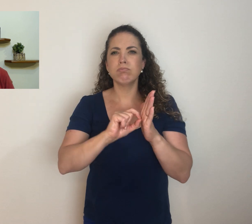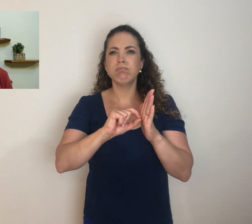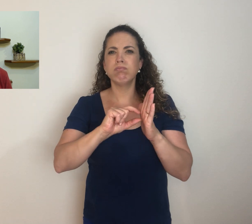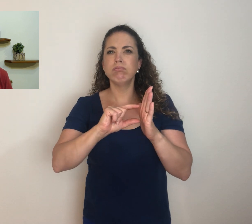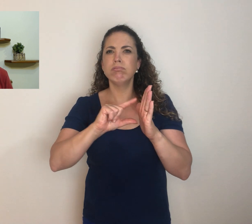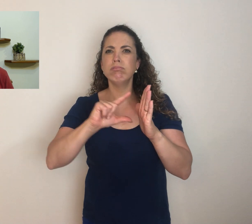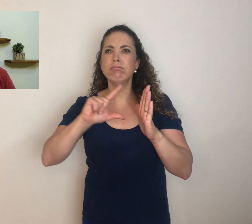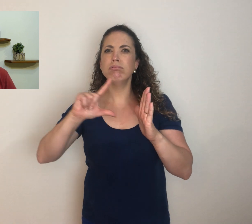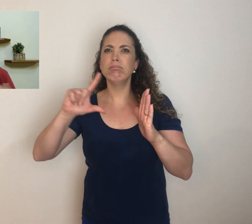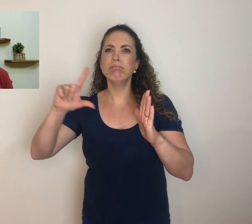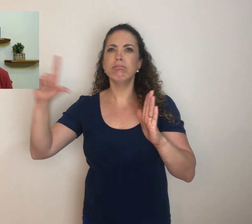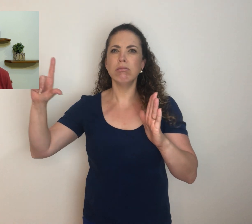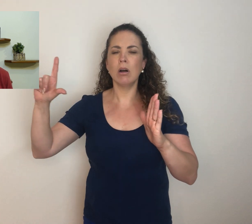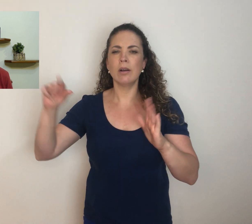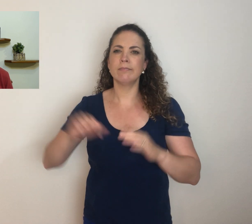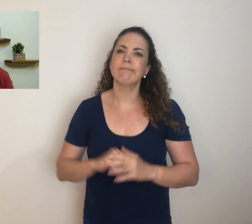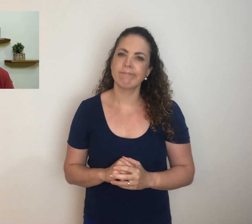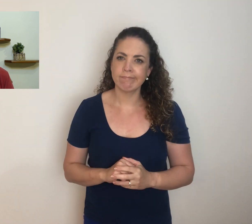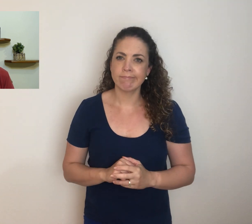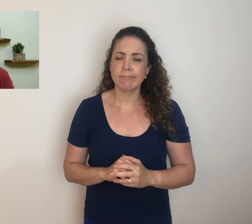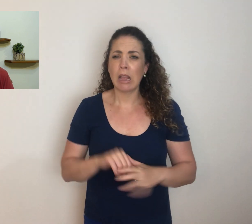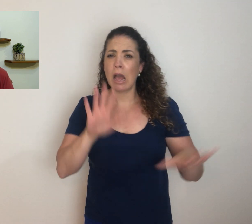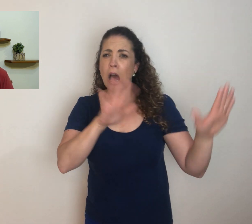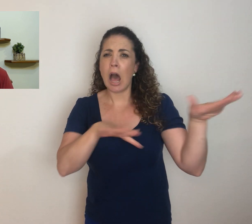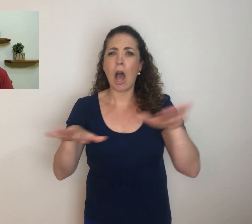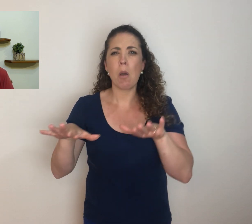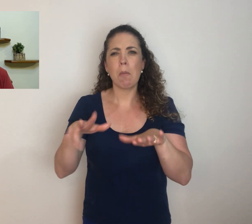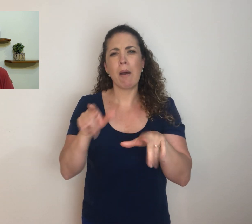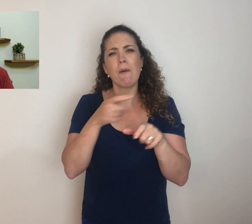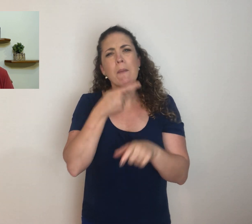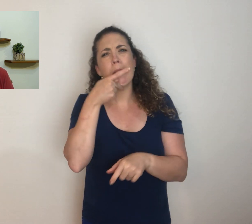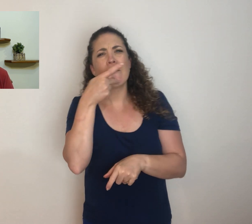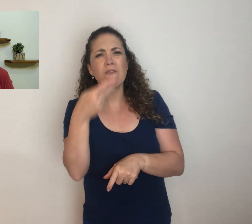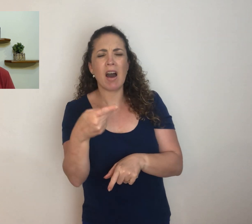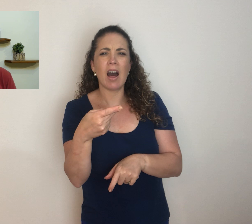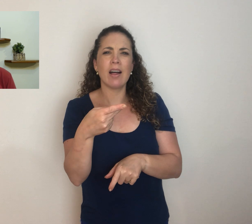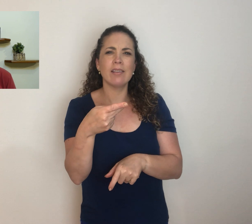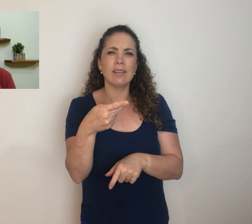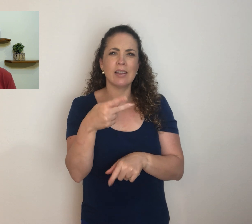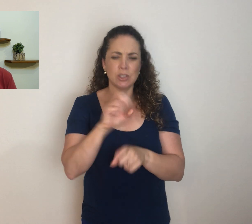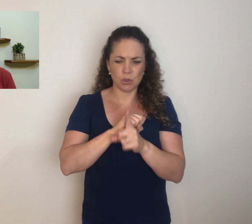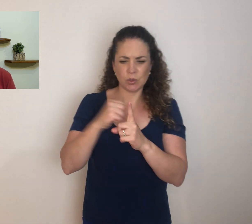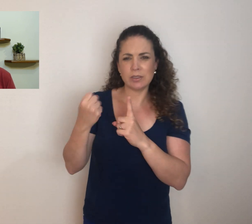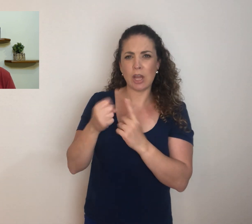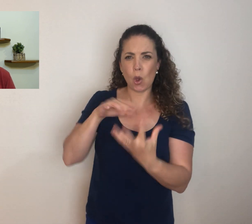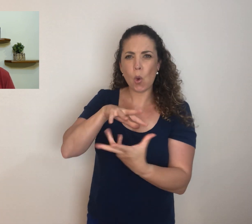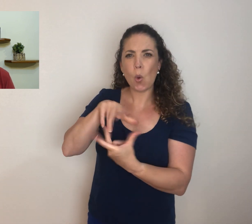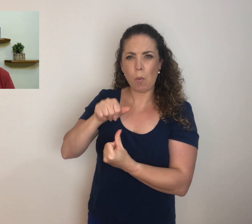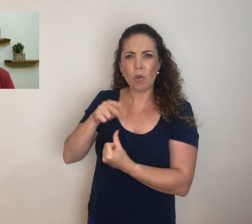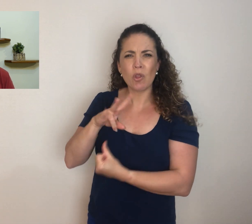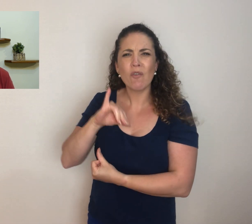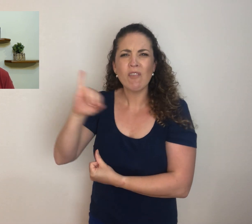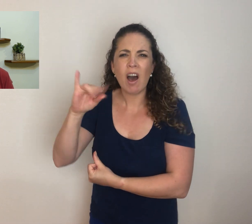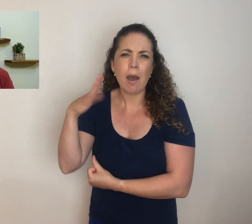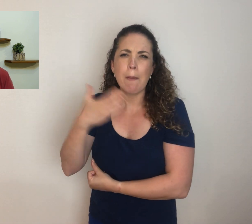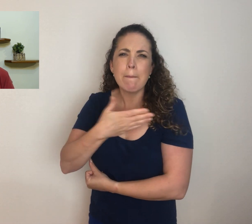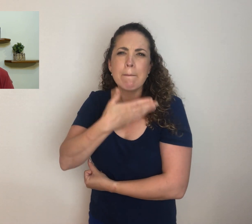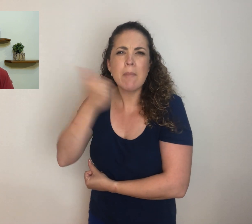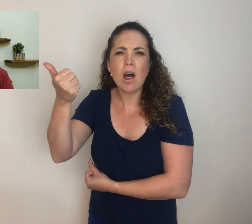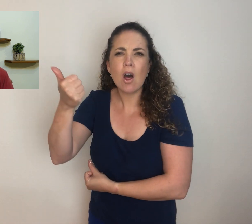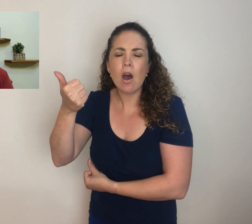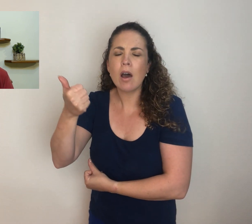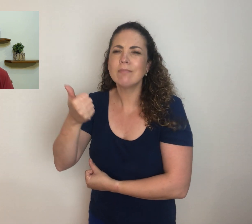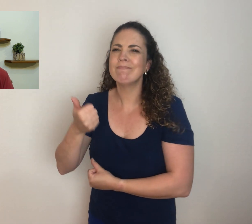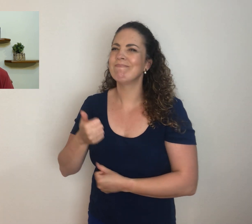equivocadamente a ideia de que este mundo vai melhorar. Na volta do Senhor, quando ele vier, ele vai colocar